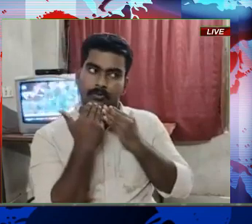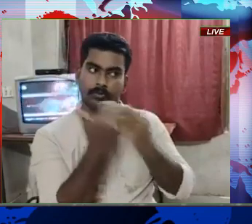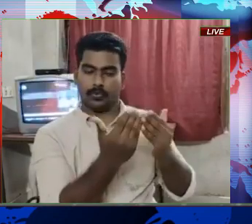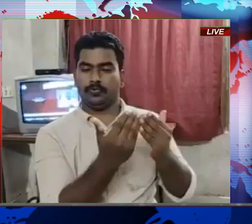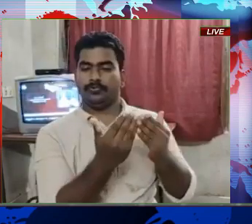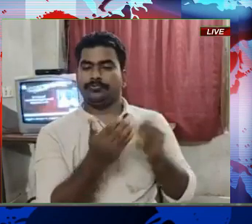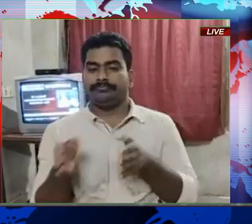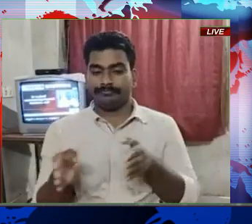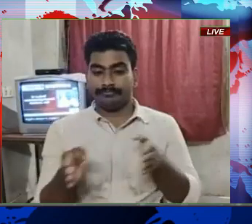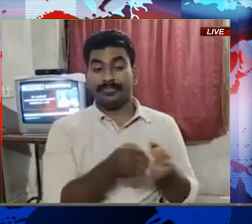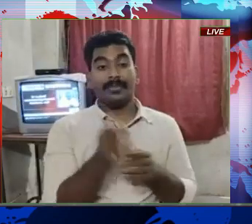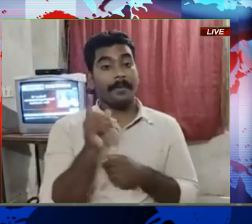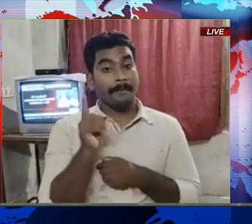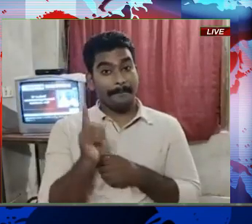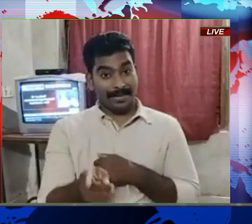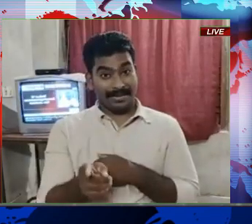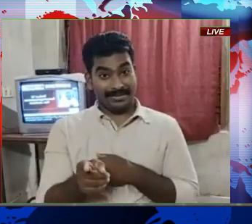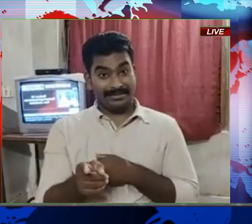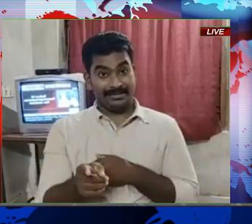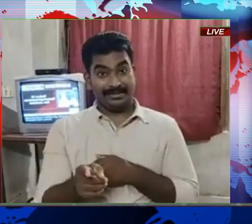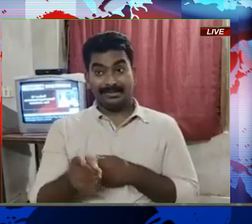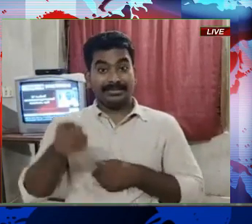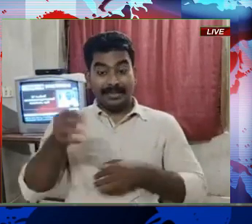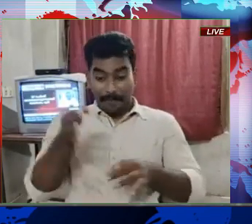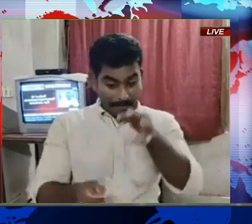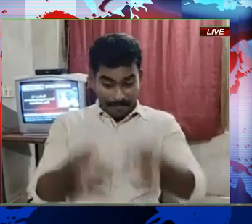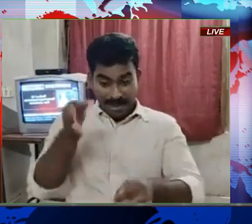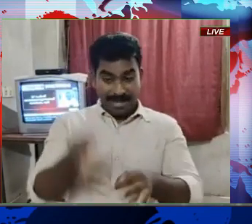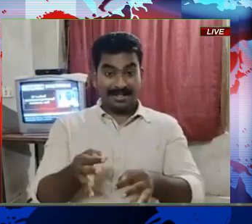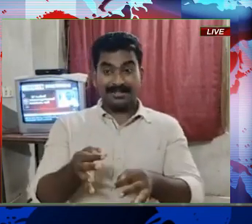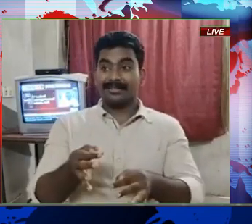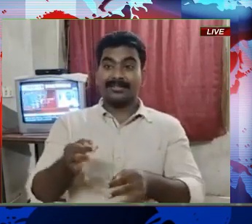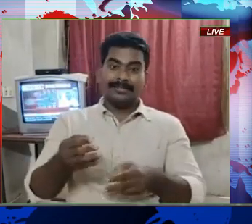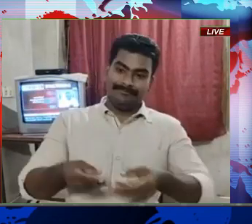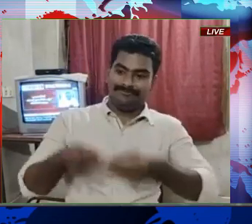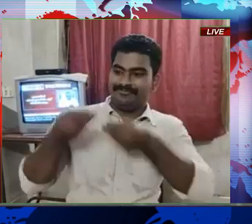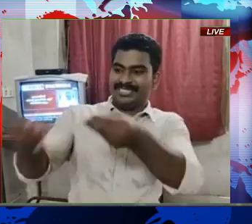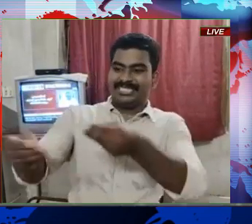അപ്പോഴാണ് തമിഴ്നാട്ടിൽ വെച്ച് അത് പാൽപ്പൊടിയാക്കി മാറ്റാനുള്ള